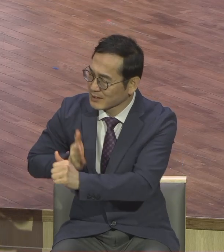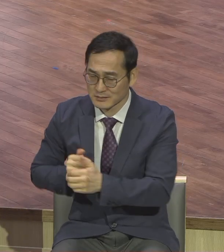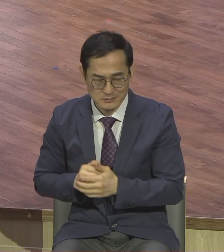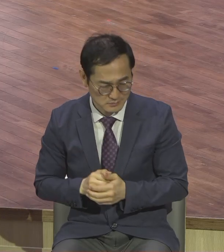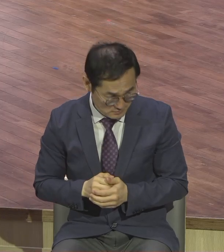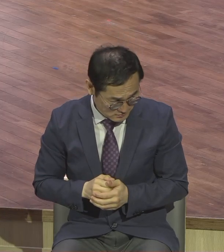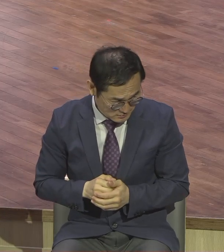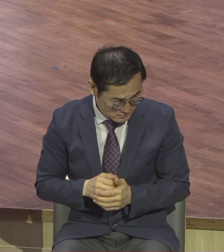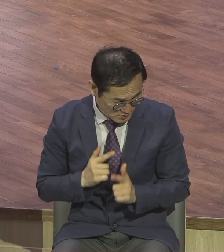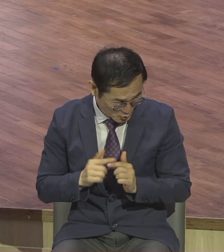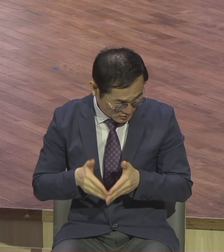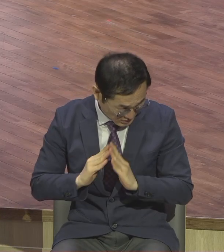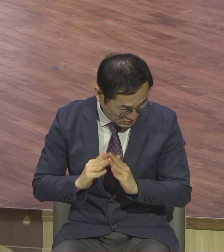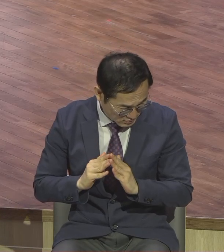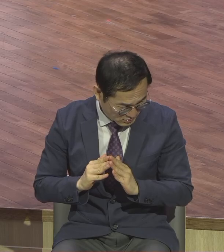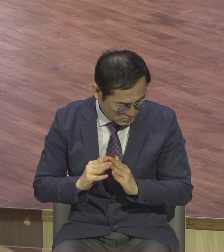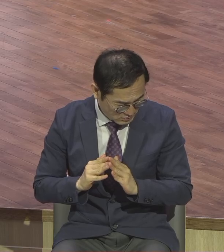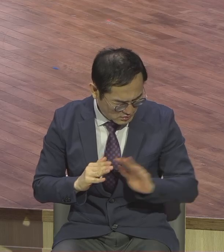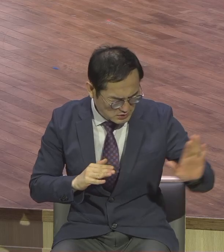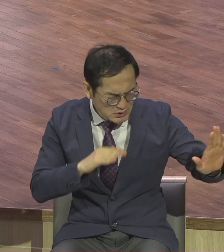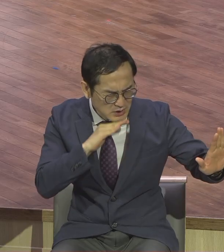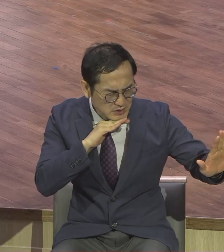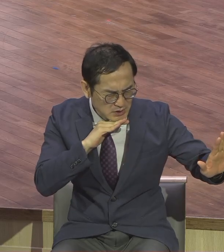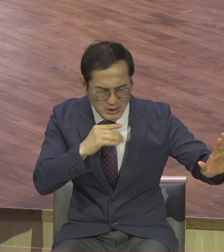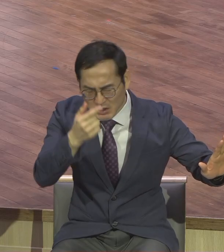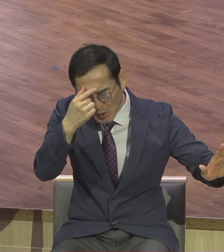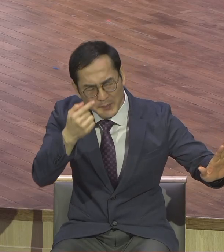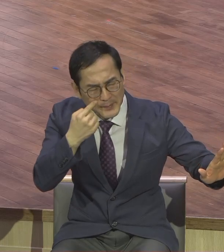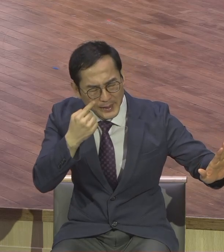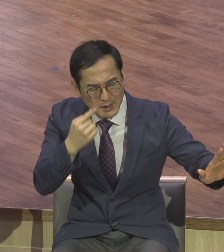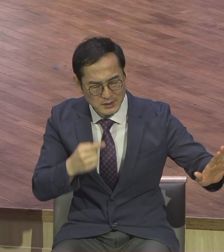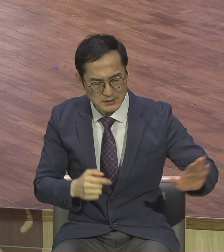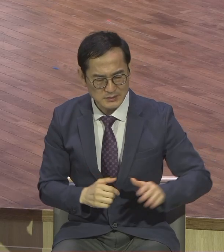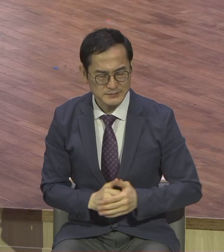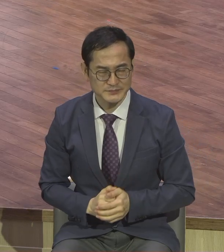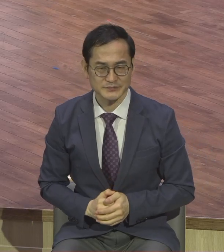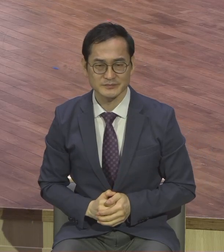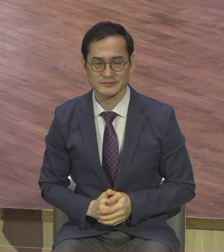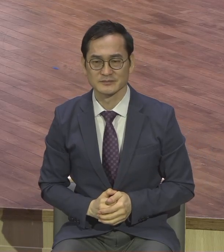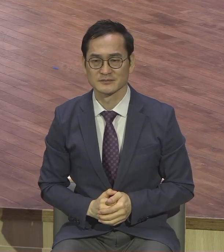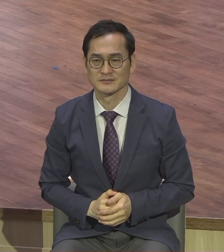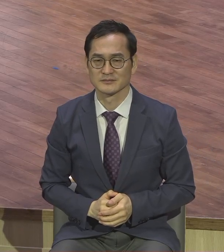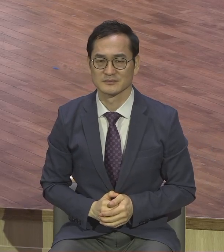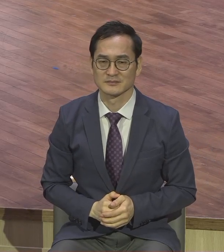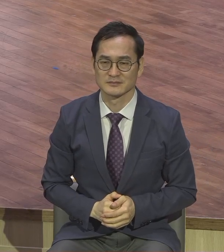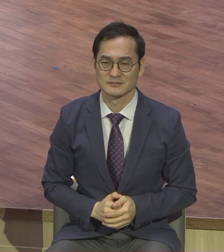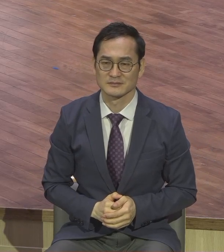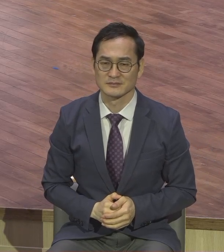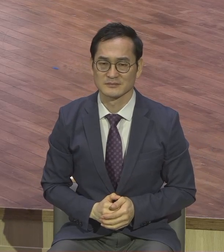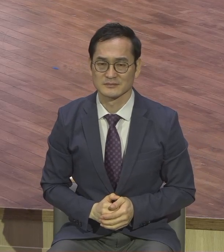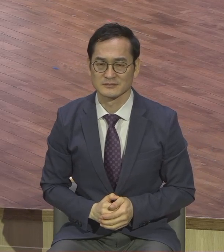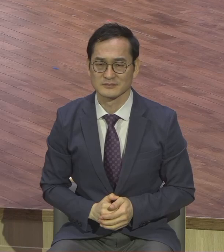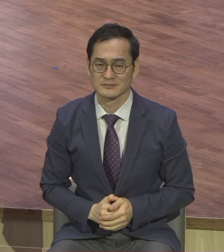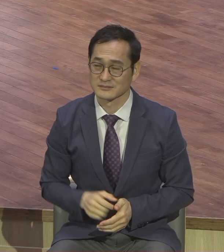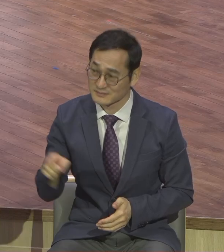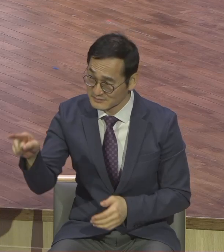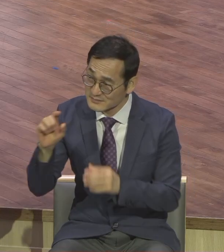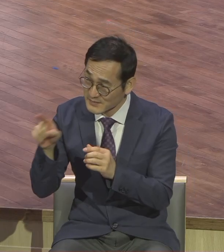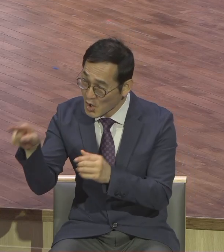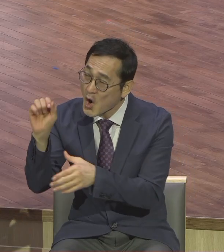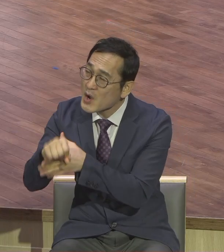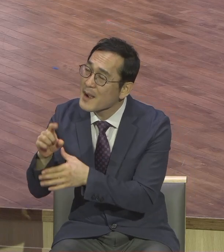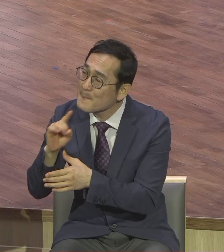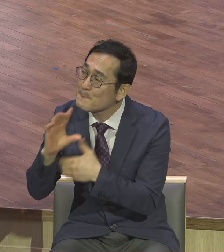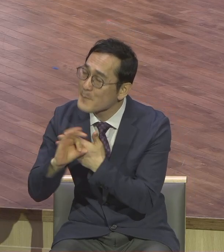개척을 해. 한번 새끼도 해보자. 그래서 자기는 준비가 다 됐으니까 전도사님만 허락하면 되겠습니다.